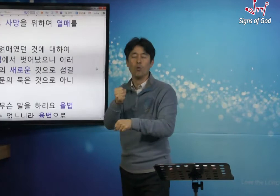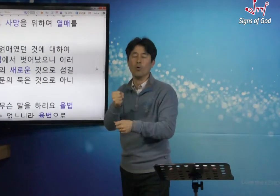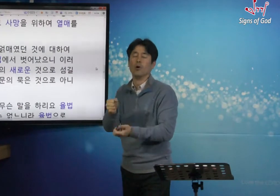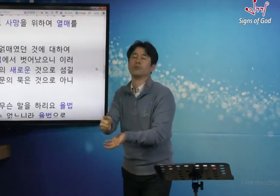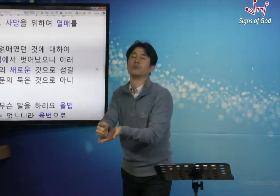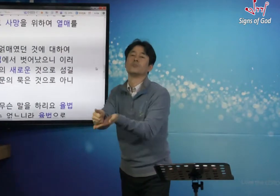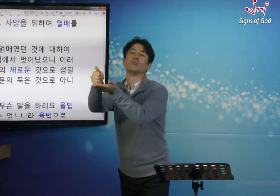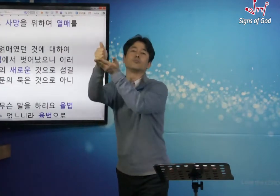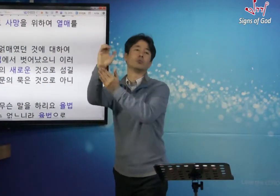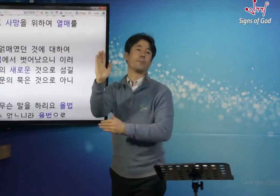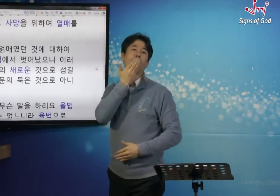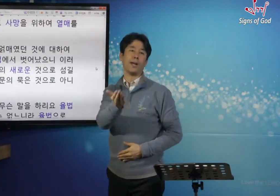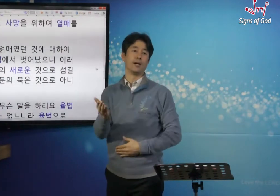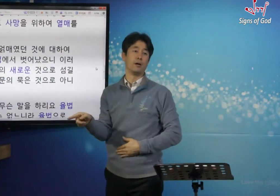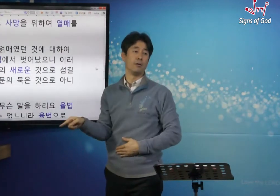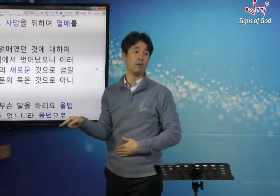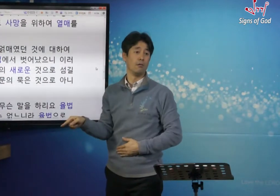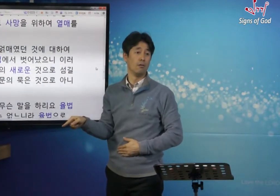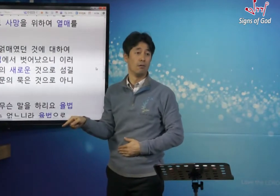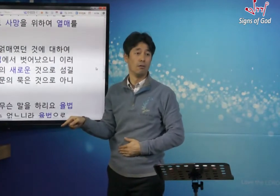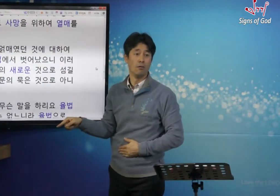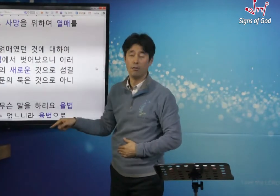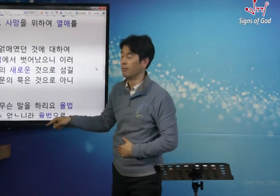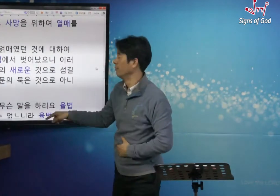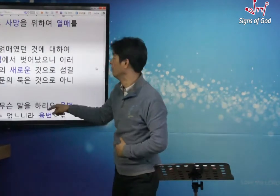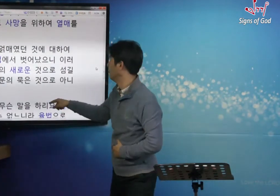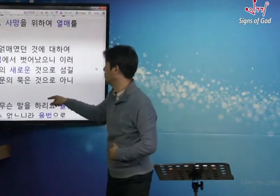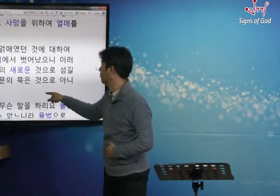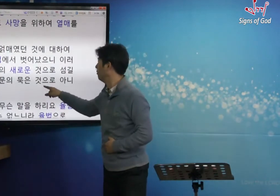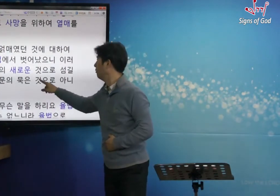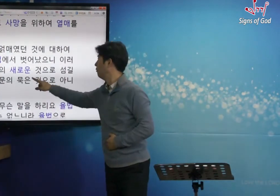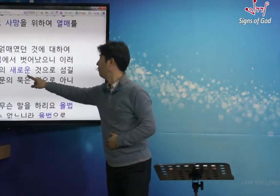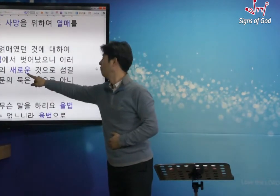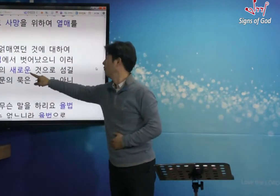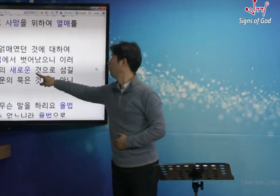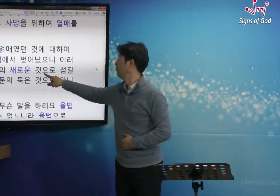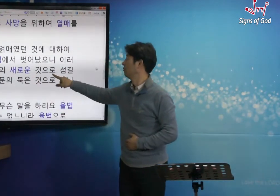성품을 얻게 되었고 이제 섬기게 된다는 것이죠.